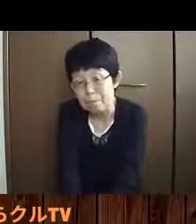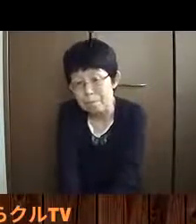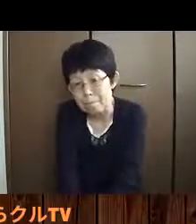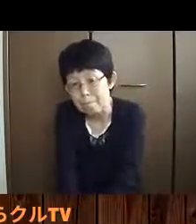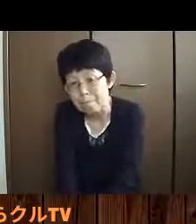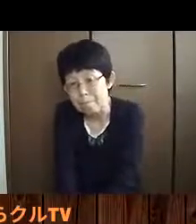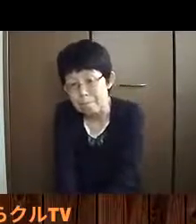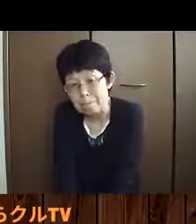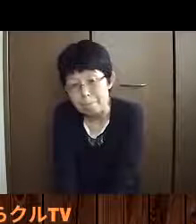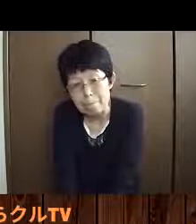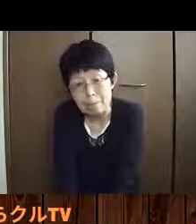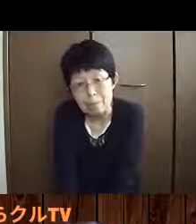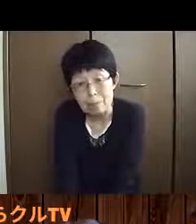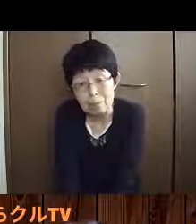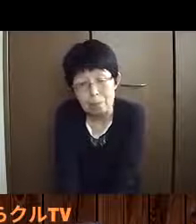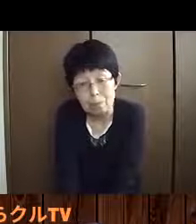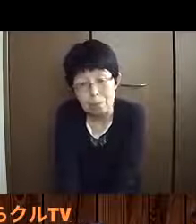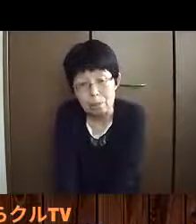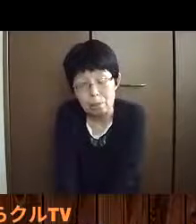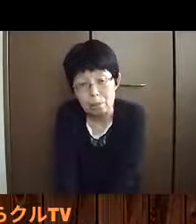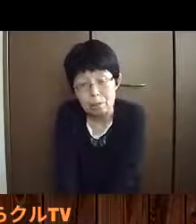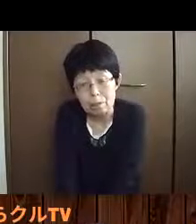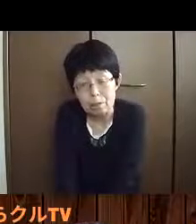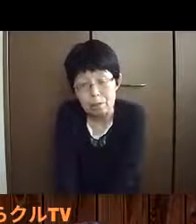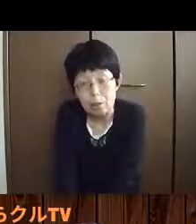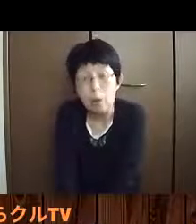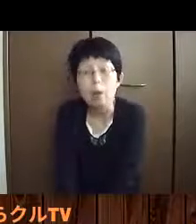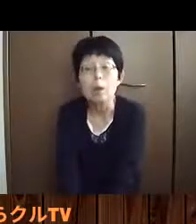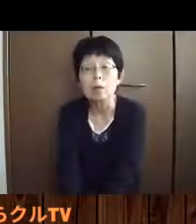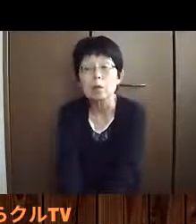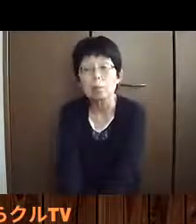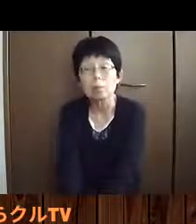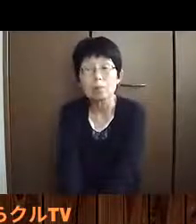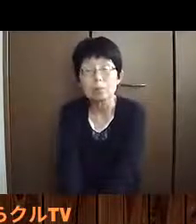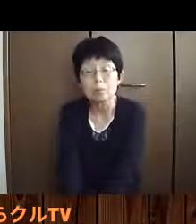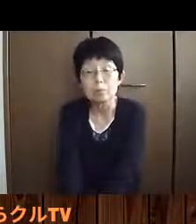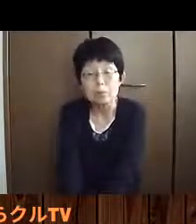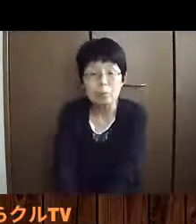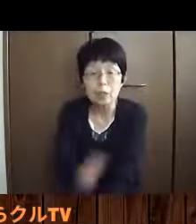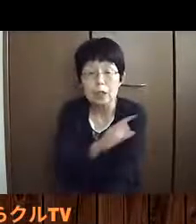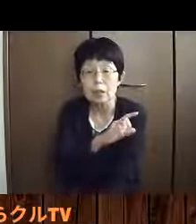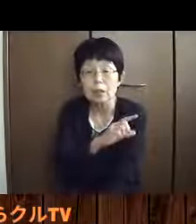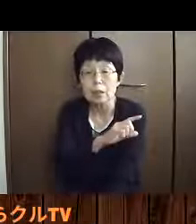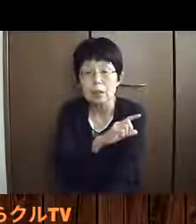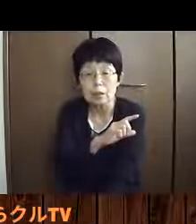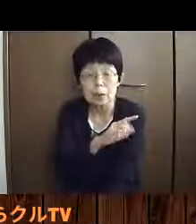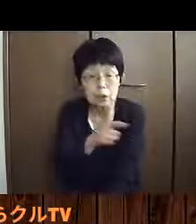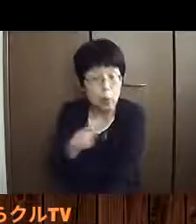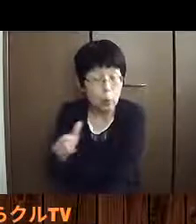具形。これで、いろんな、あれなんですかね、語の言